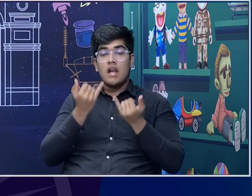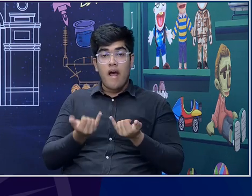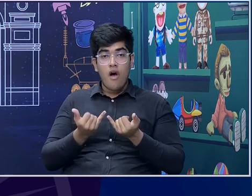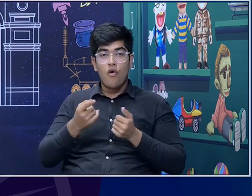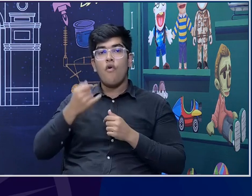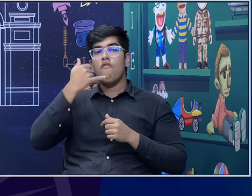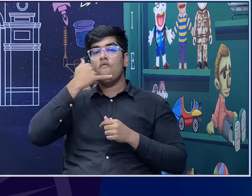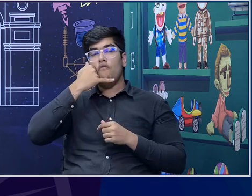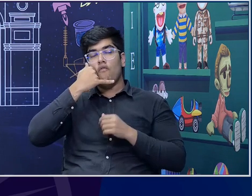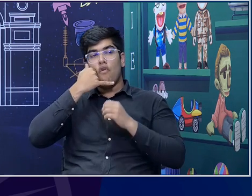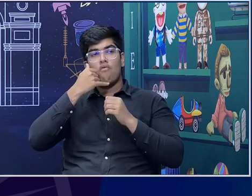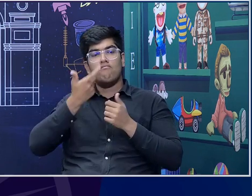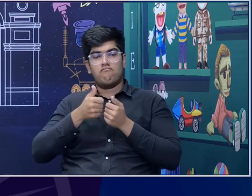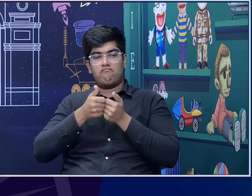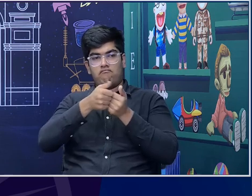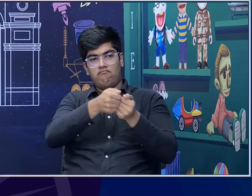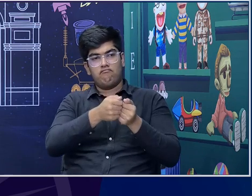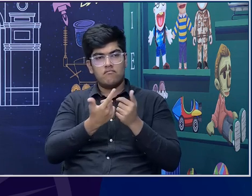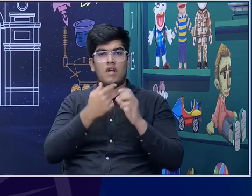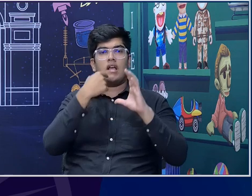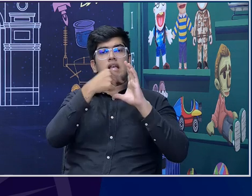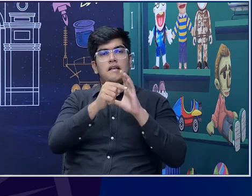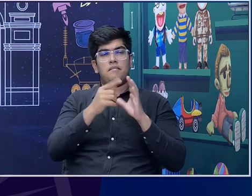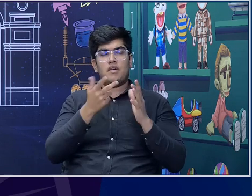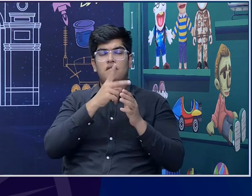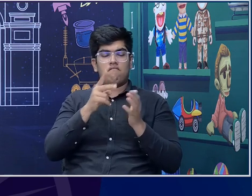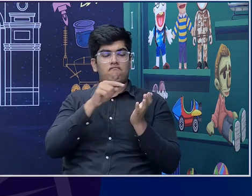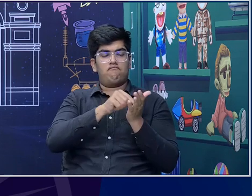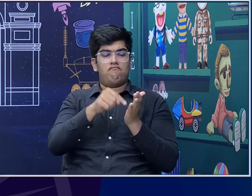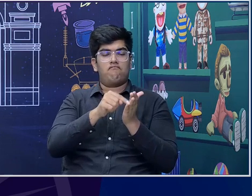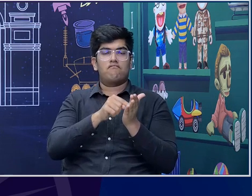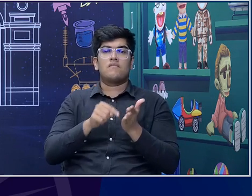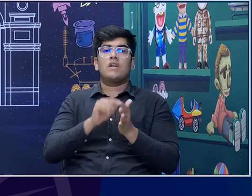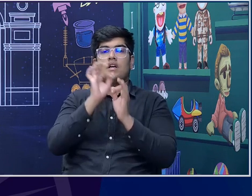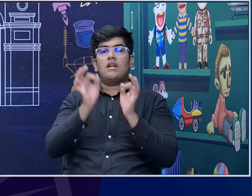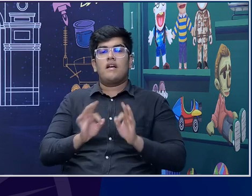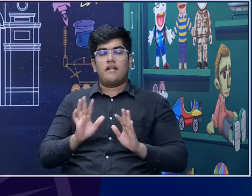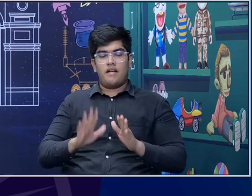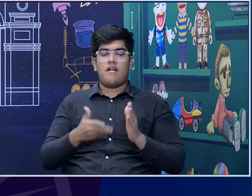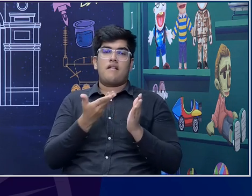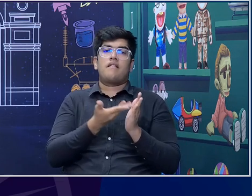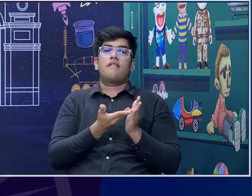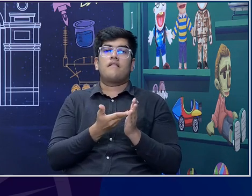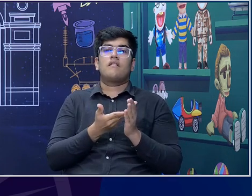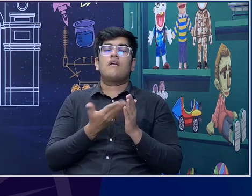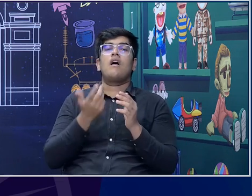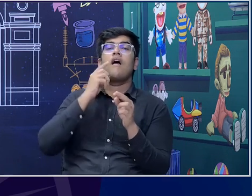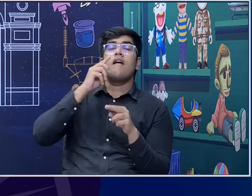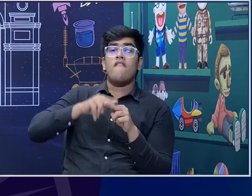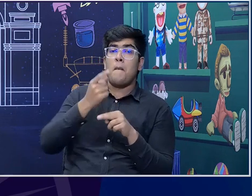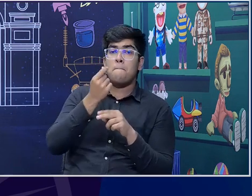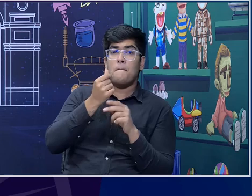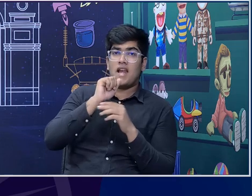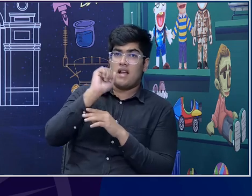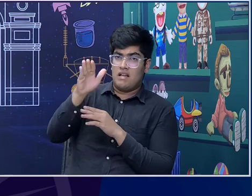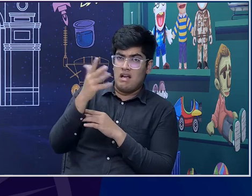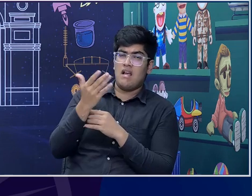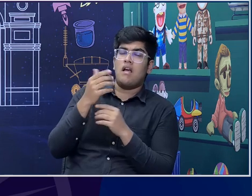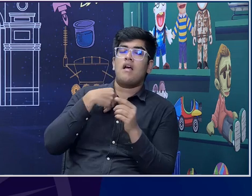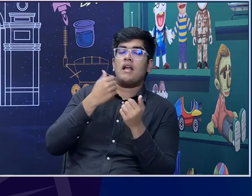money order करने के लिए नहीं जाना पड़ता हम क्या करते हैं, हम अपनी चीजों को PTM या Google पे इस